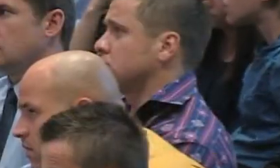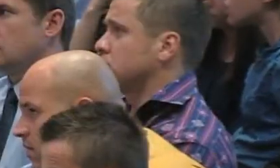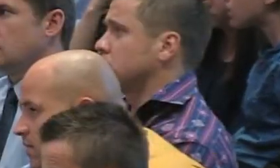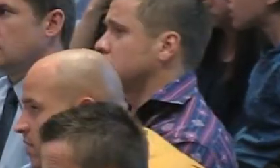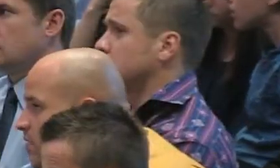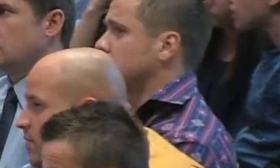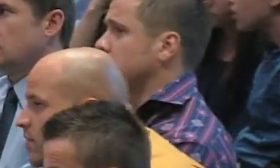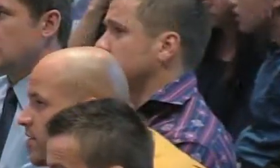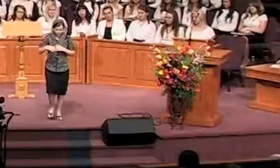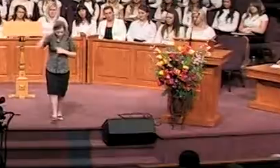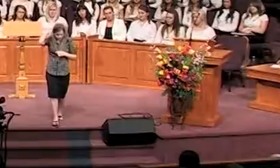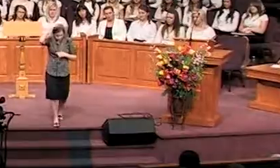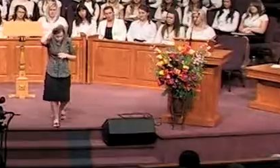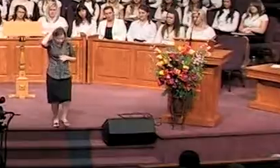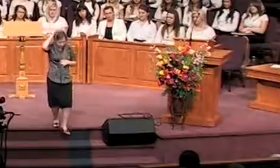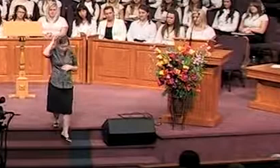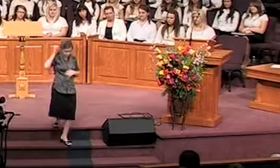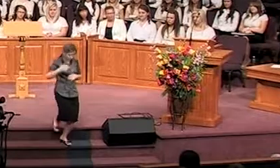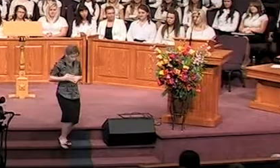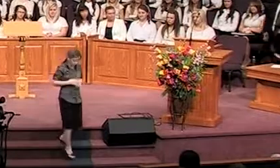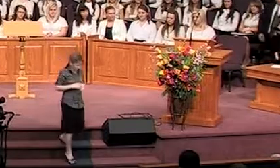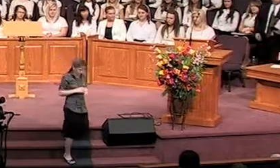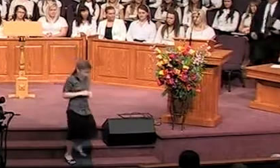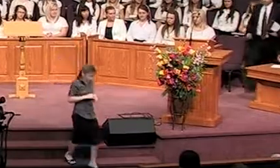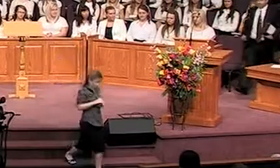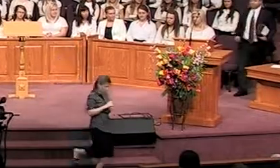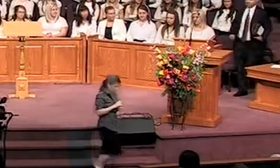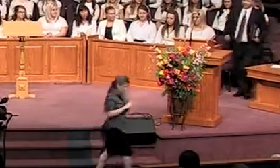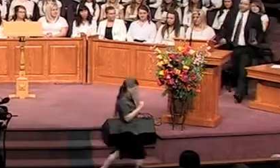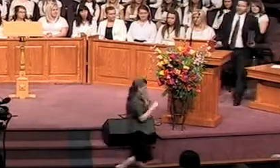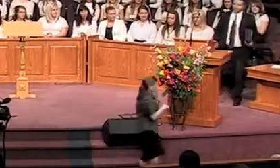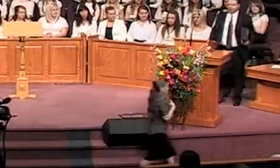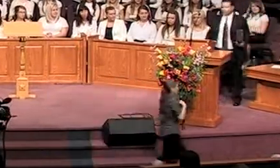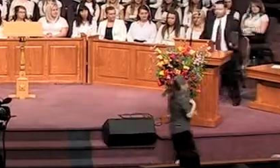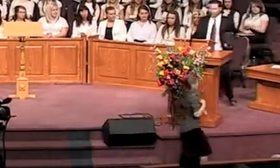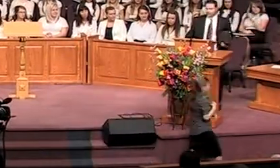Кому-то встанет Он. Кому встанет Он.